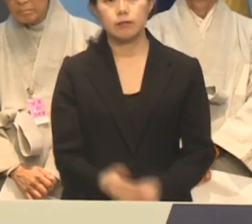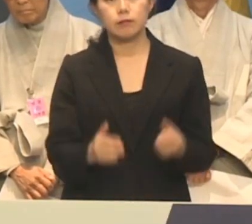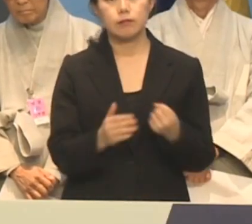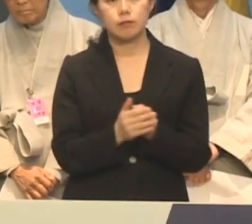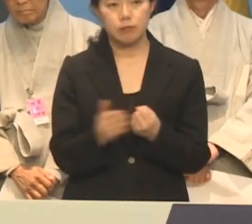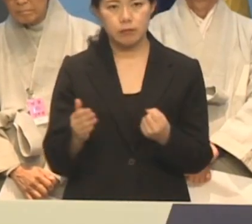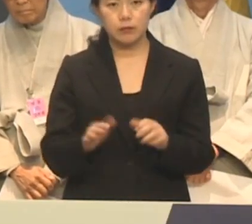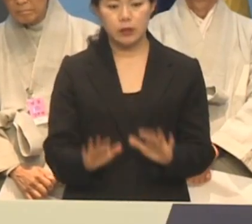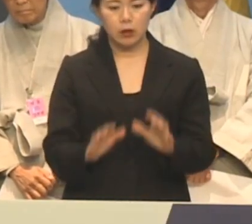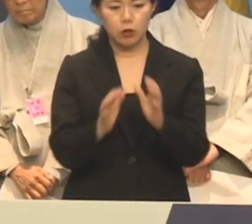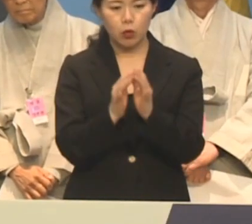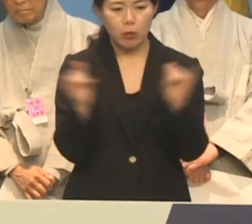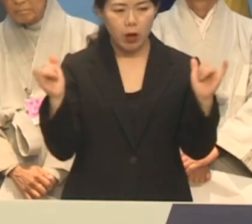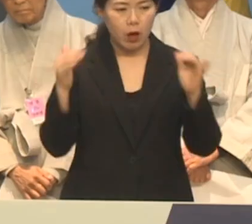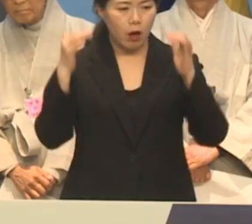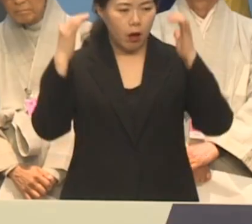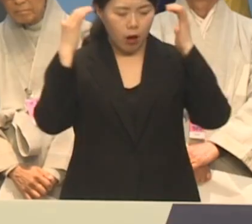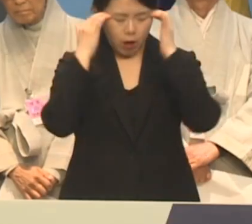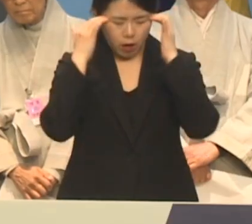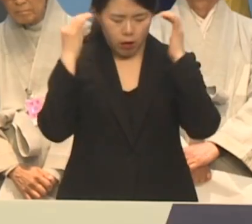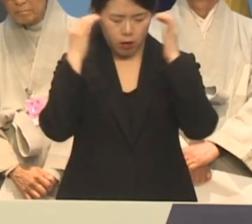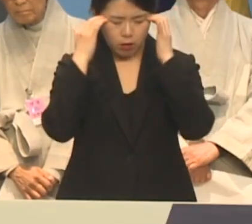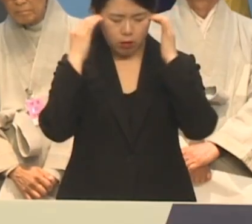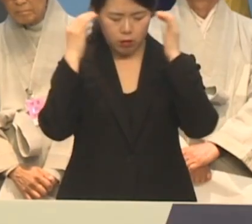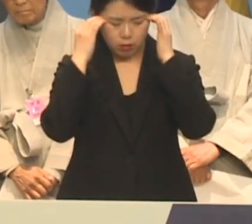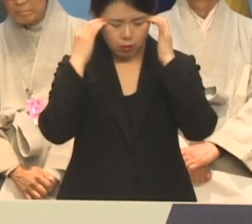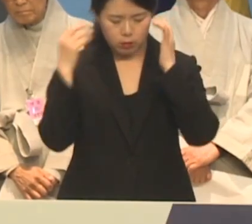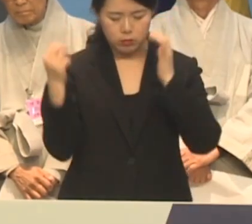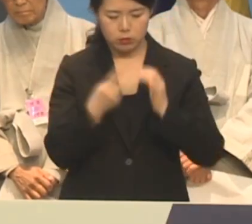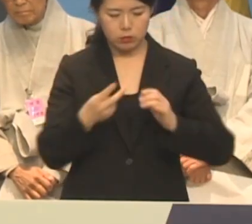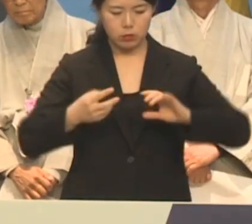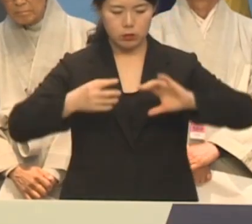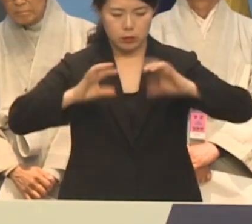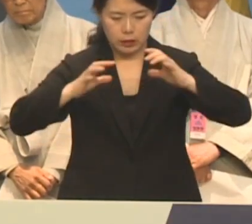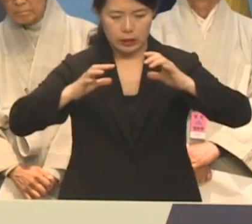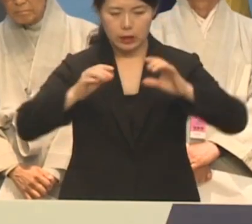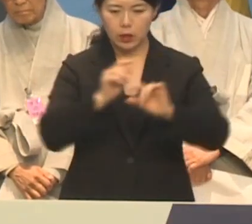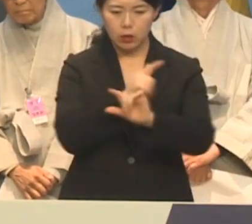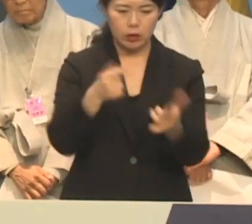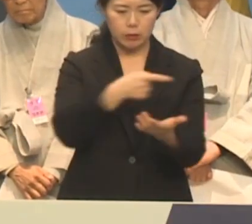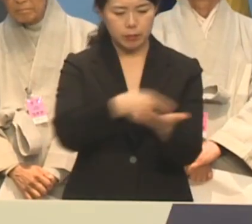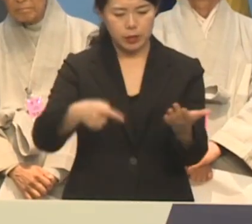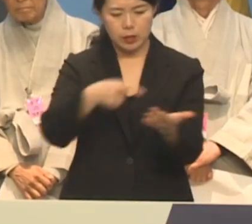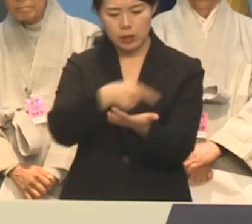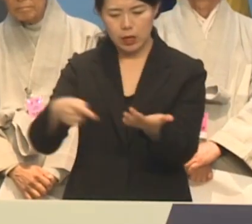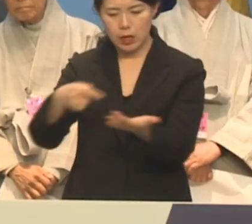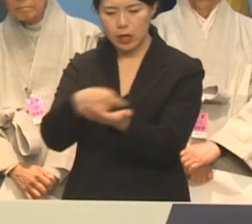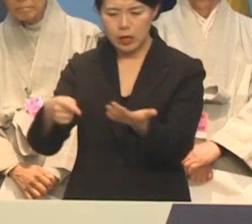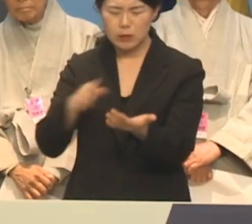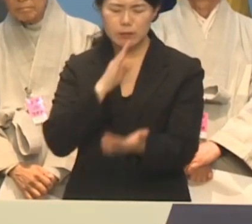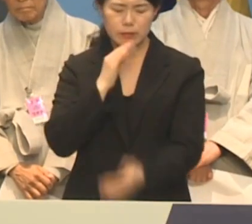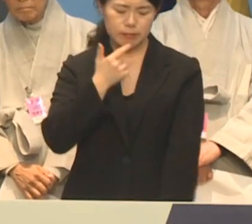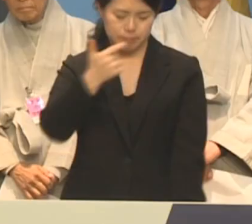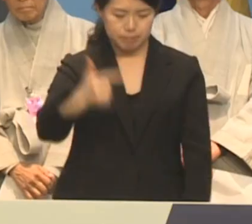그럼으로써 국민이 받은 고통, 나라가 입은 갖가지 피해 너무